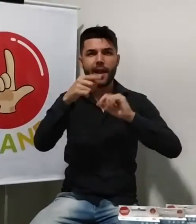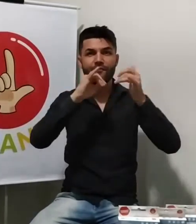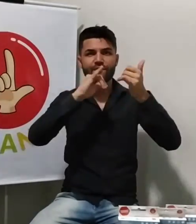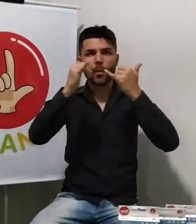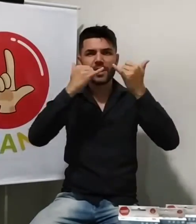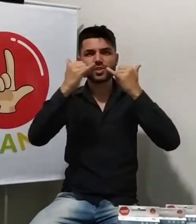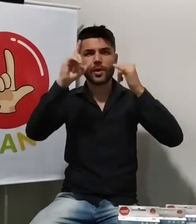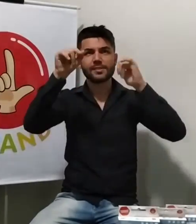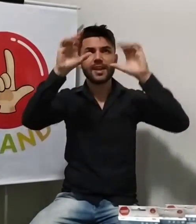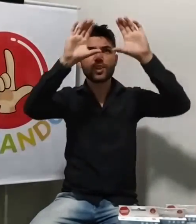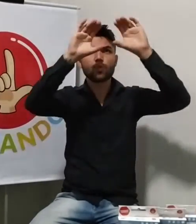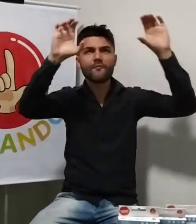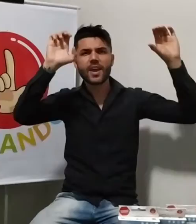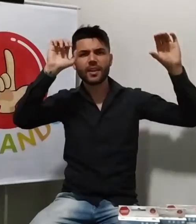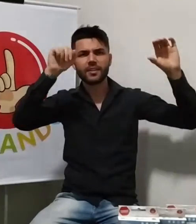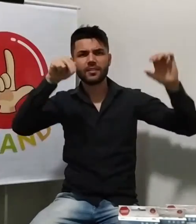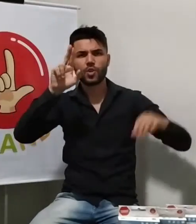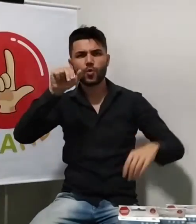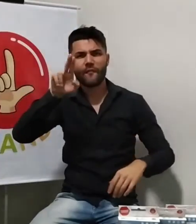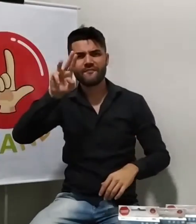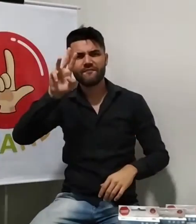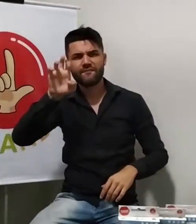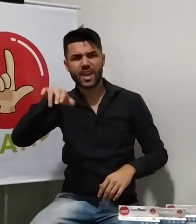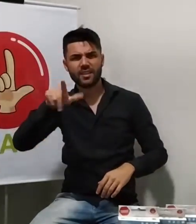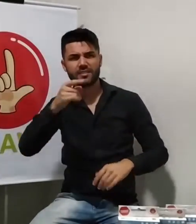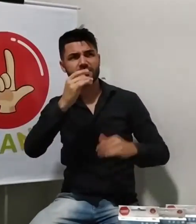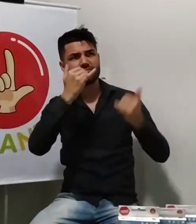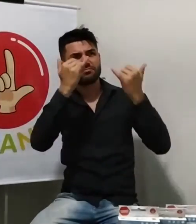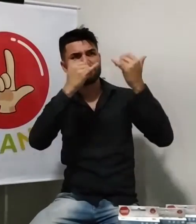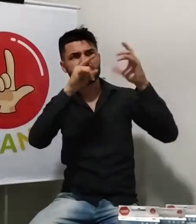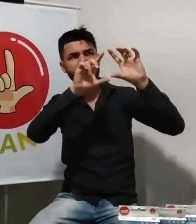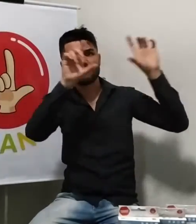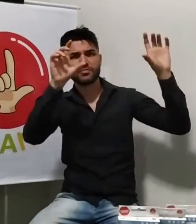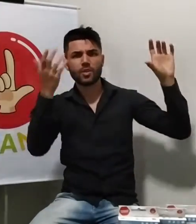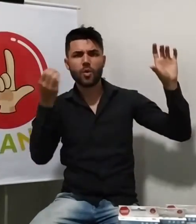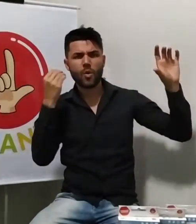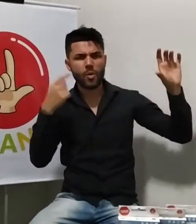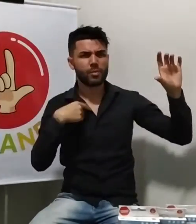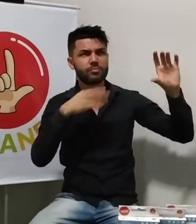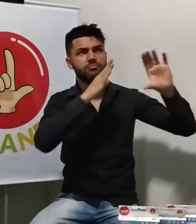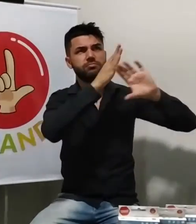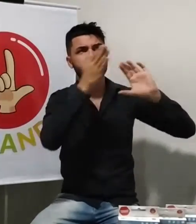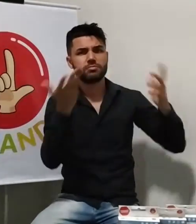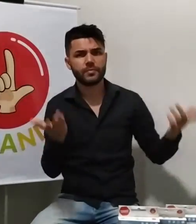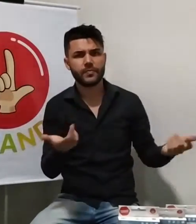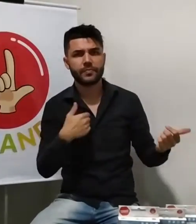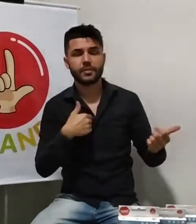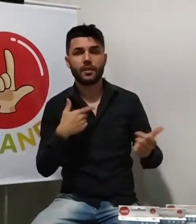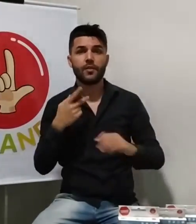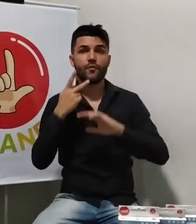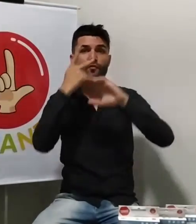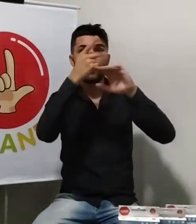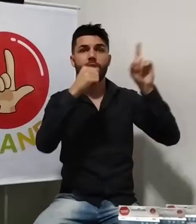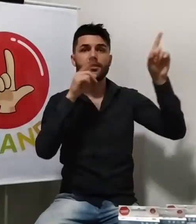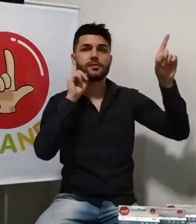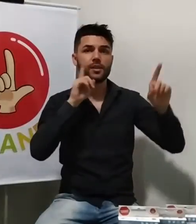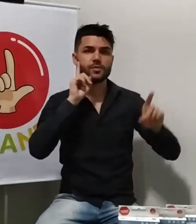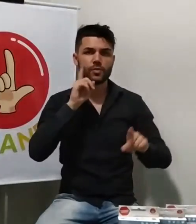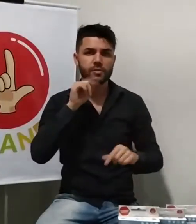recebia alunos de MBA, e aí só um parênteses rapidinho sobre como é que foi essa parceria. Eu fiz um curso no MIT, tava voltando no aeroporto, eu sentei do